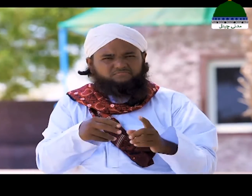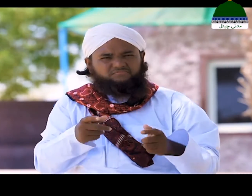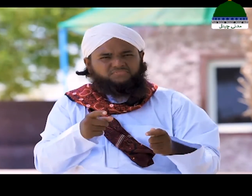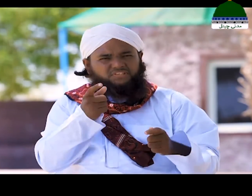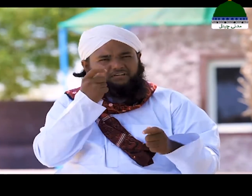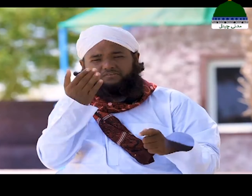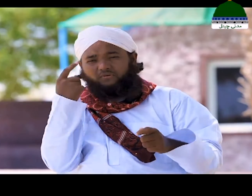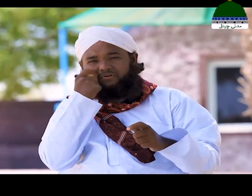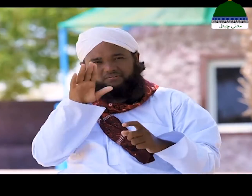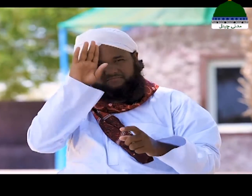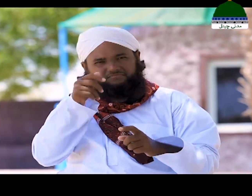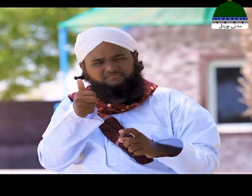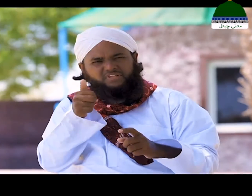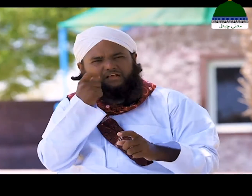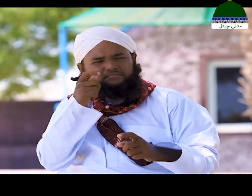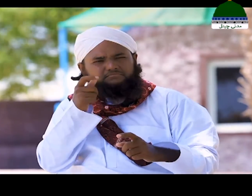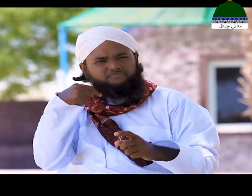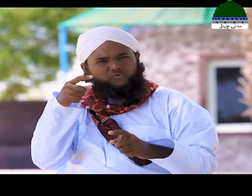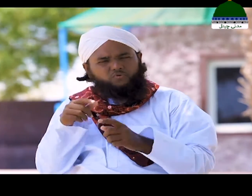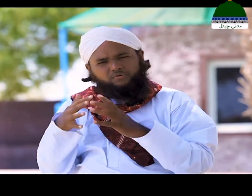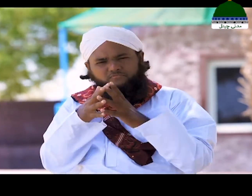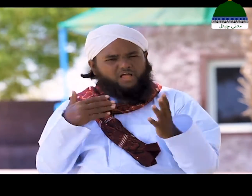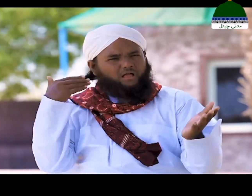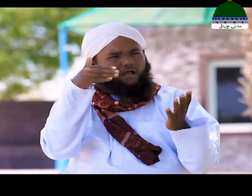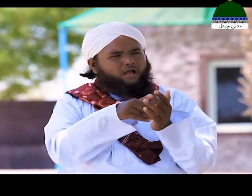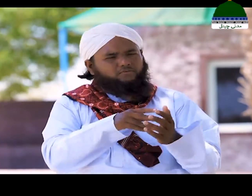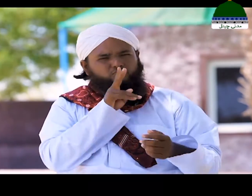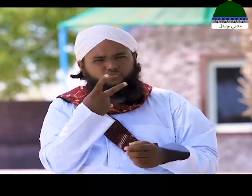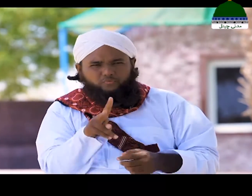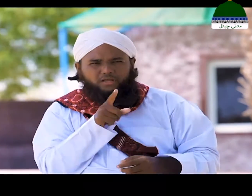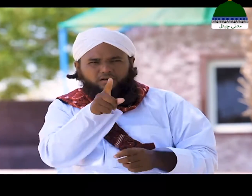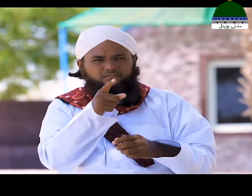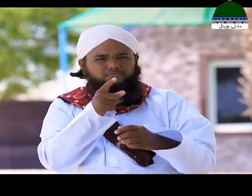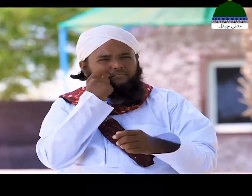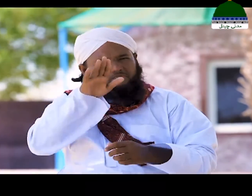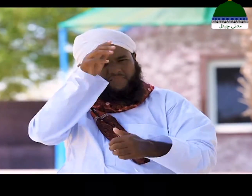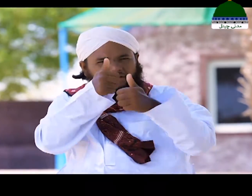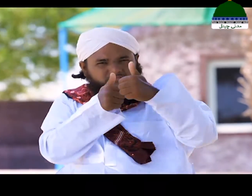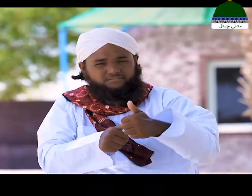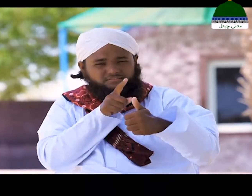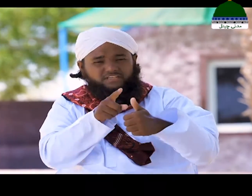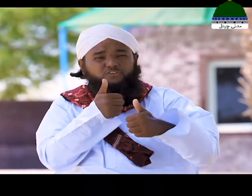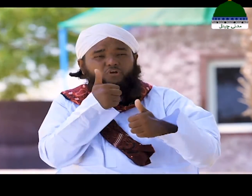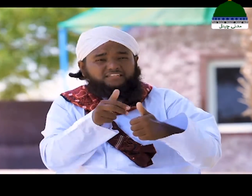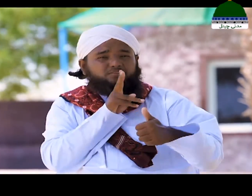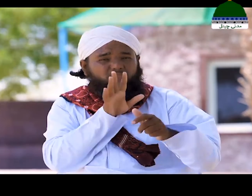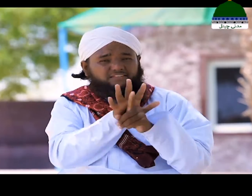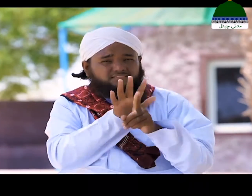گیا اور بادشاہ کے سامنے کھڑے ہو کر وہی الفاظ دہرائے، محسن کے ساتھ احسان کر، اور جو کوئی برائی کرے